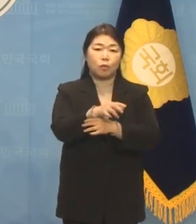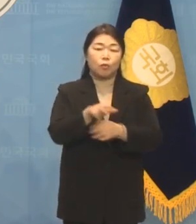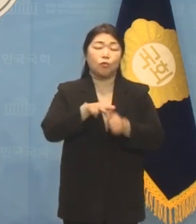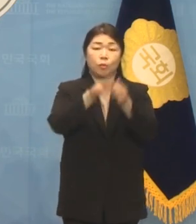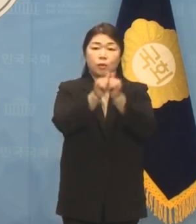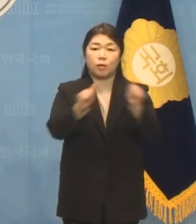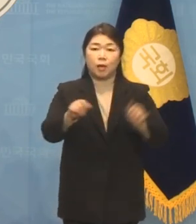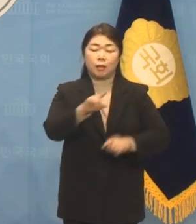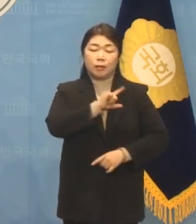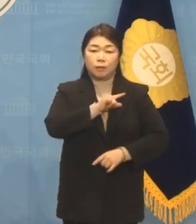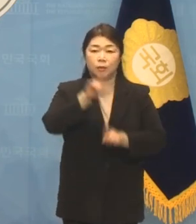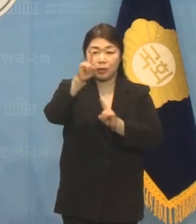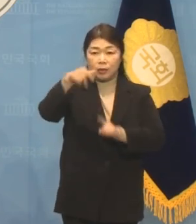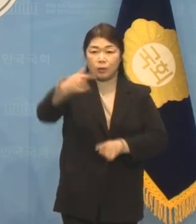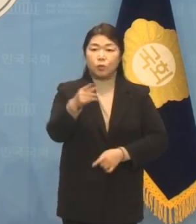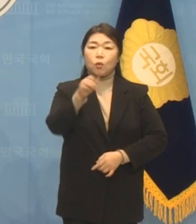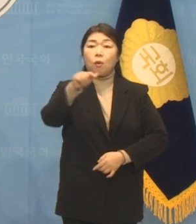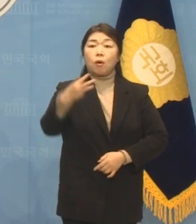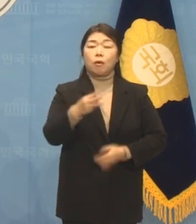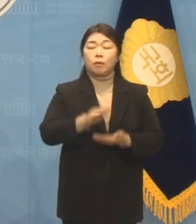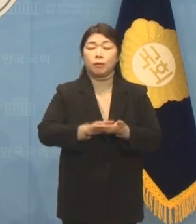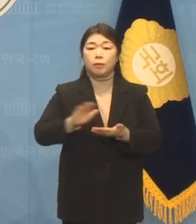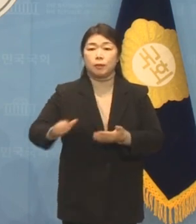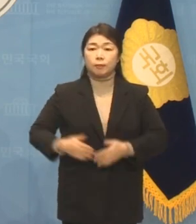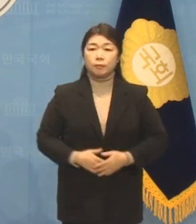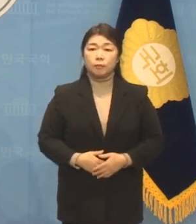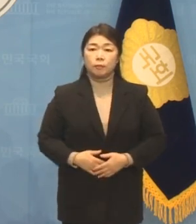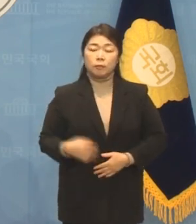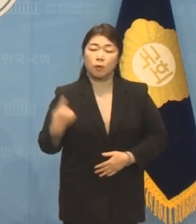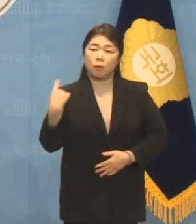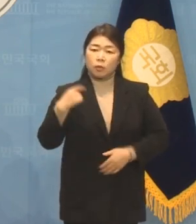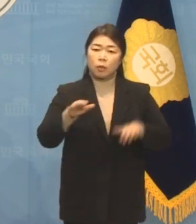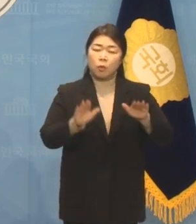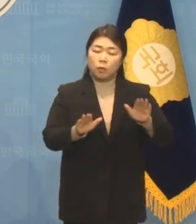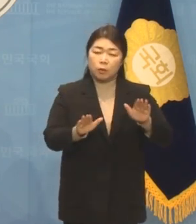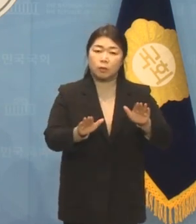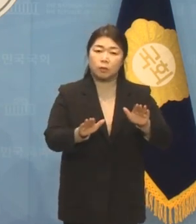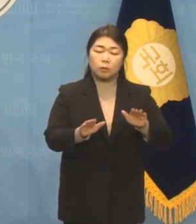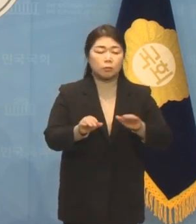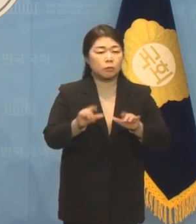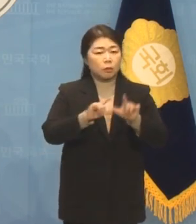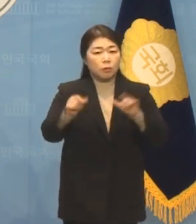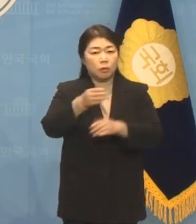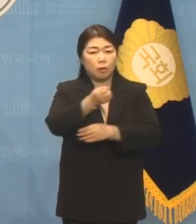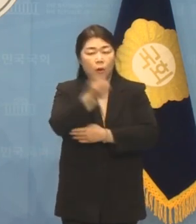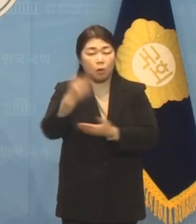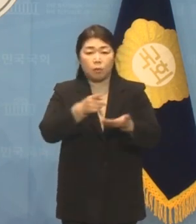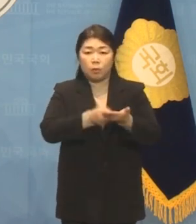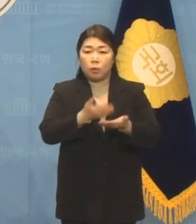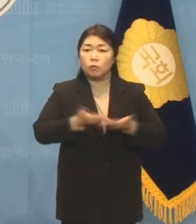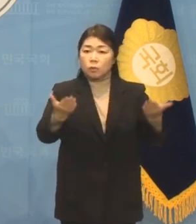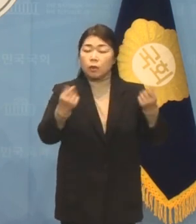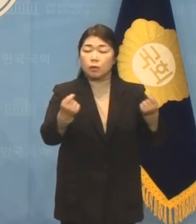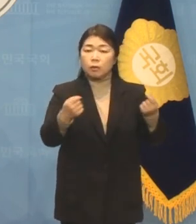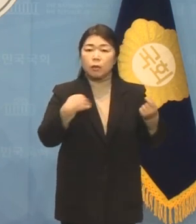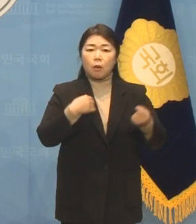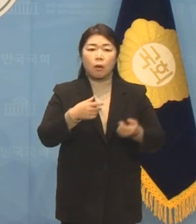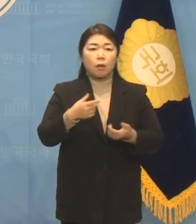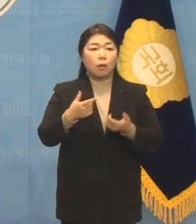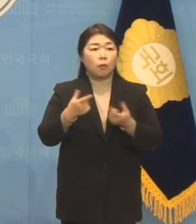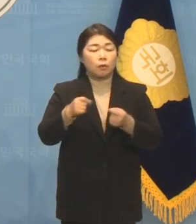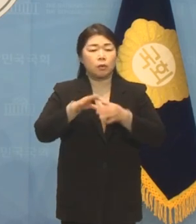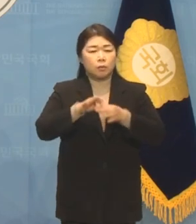예비후보자 이종걸입니다. 어제 오늘 사이 일부 언론에서 보도되고 있는 저와 관련된 기사들에